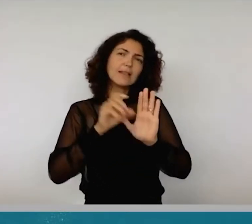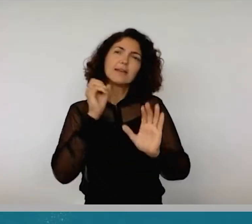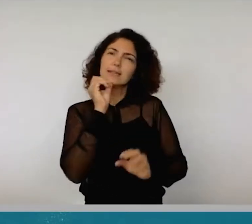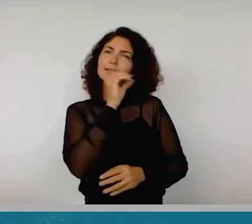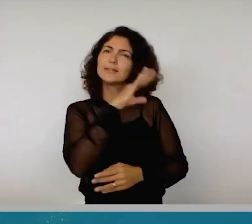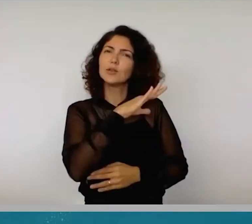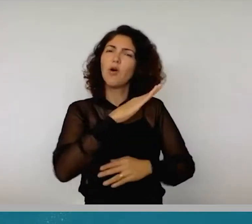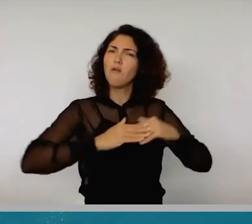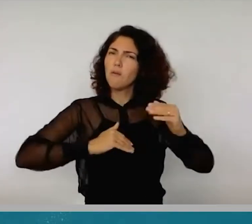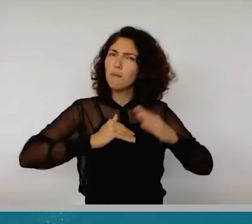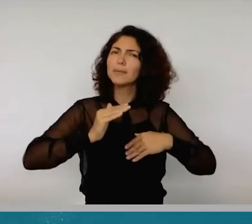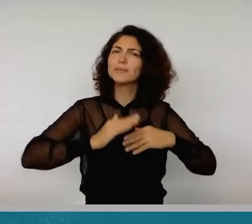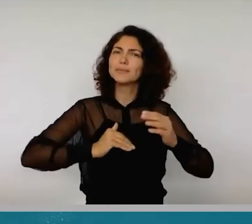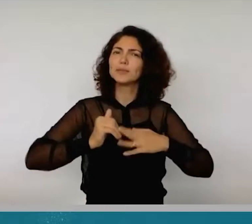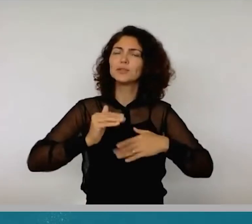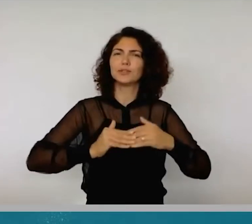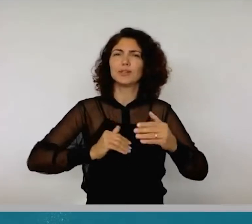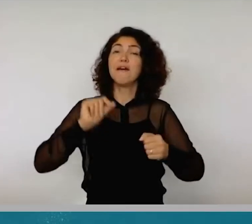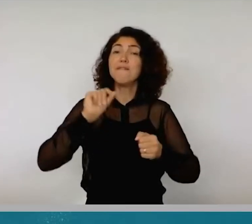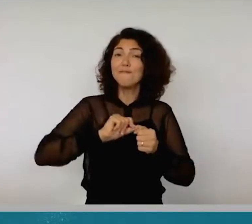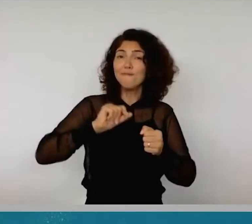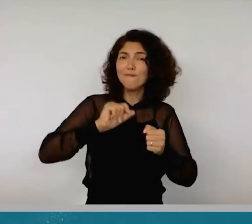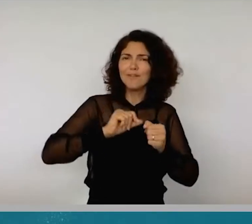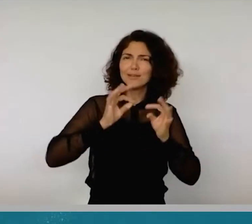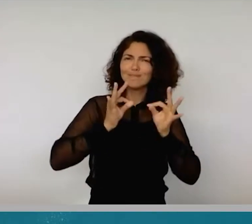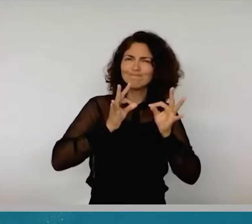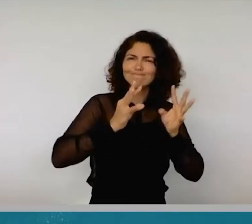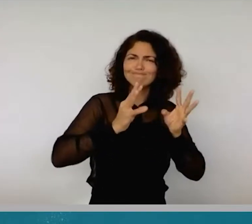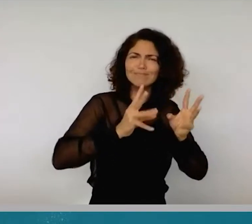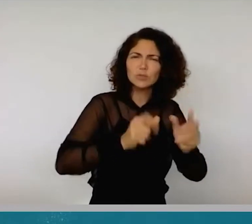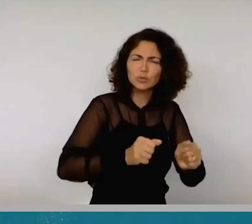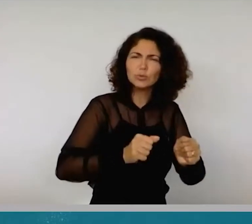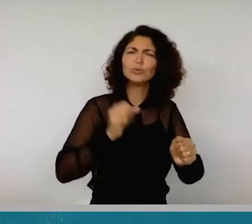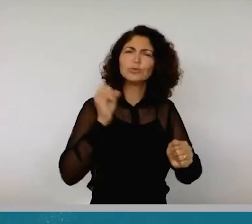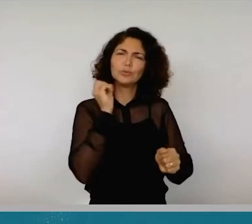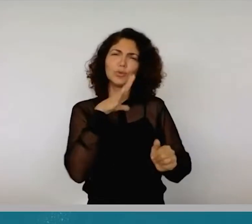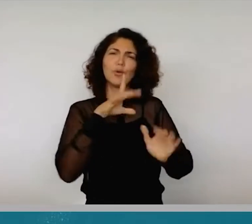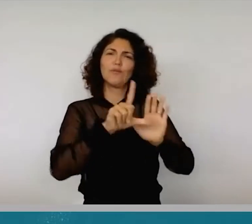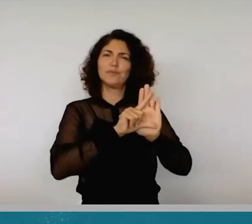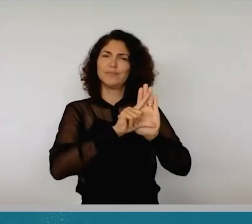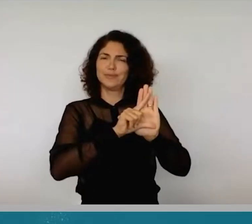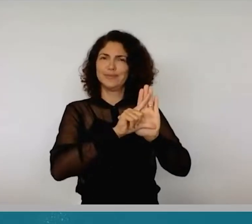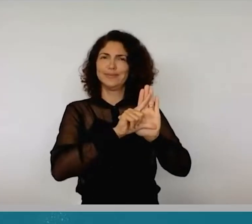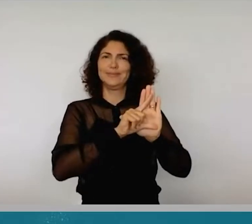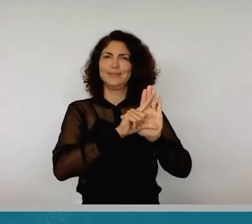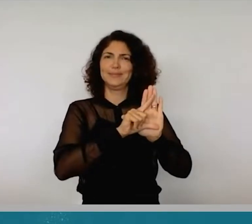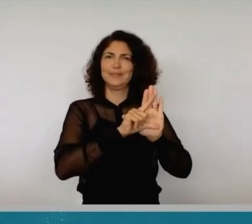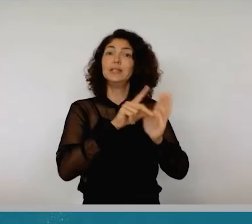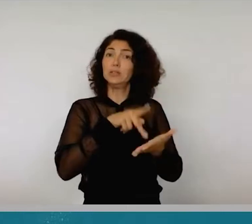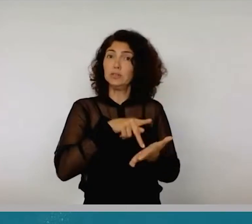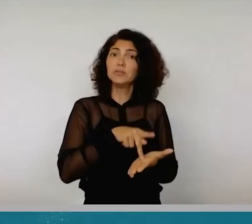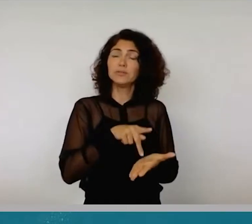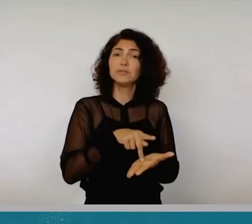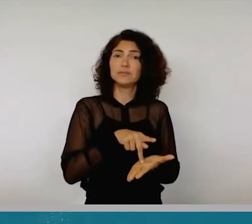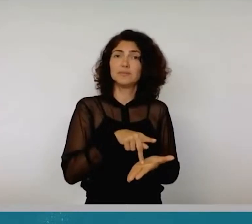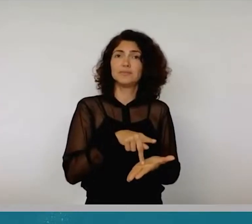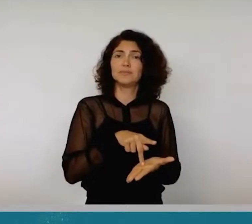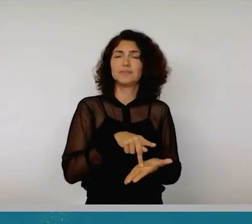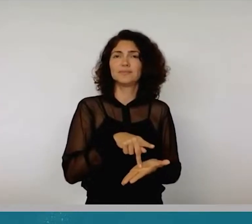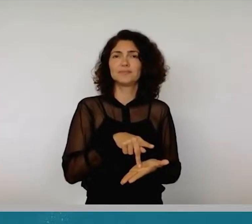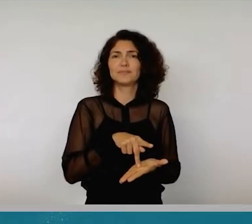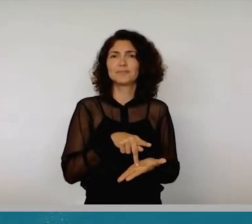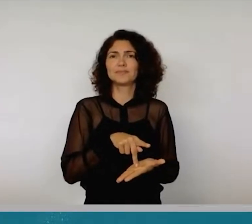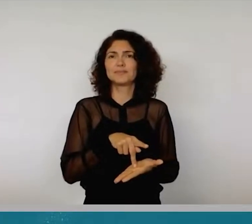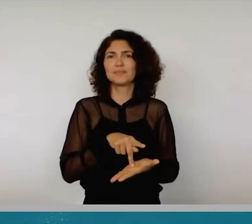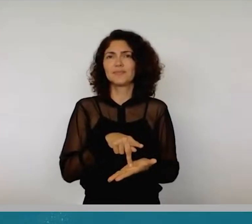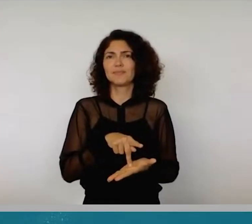praticar, realizar toda a lei com precisão e na sua